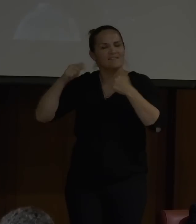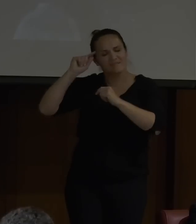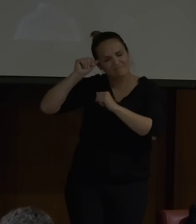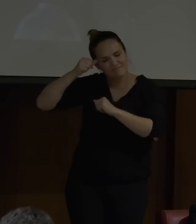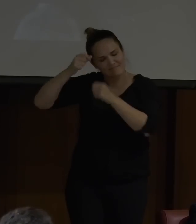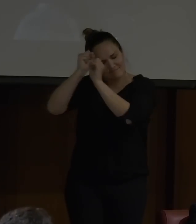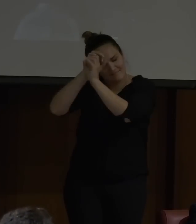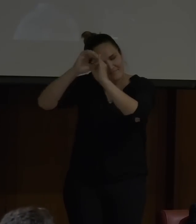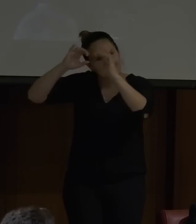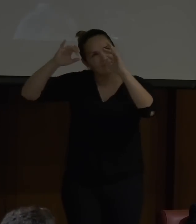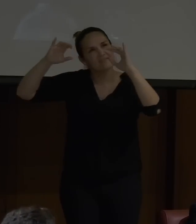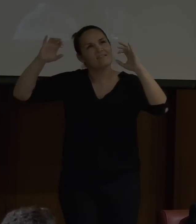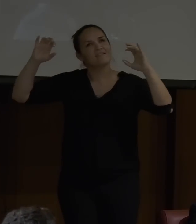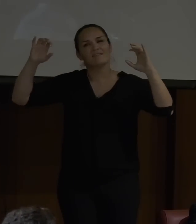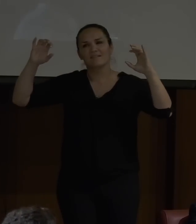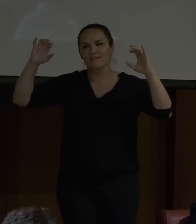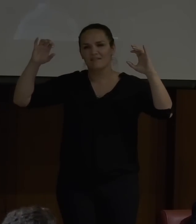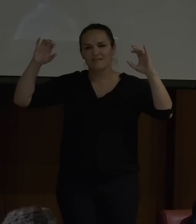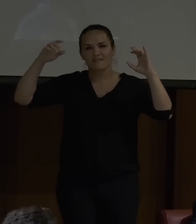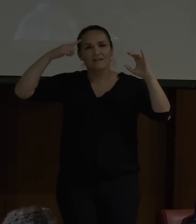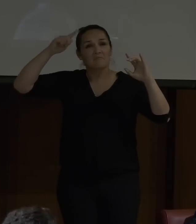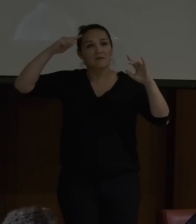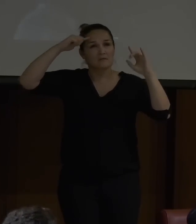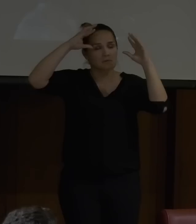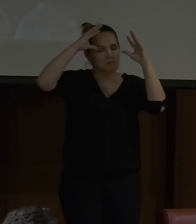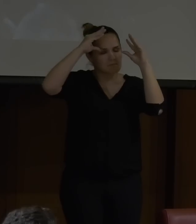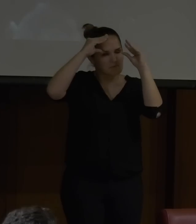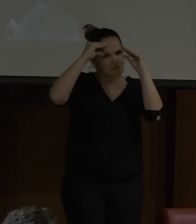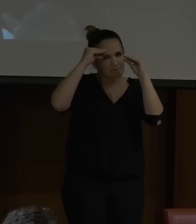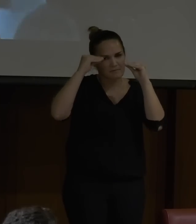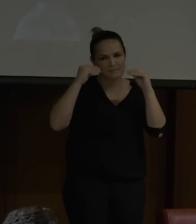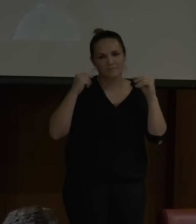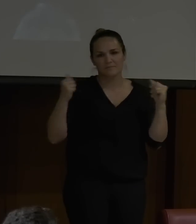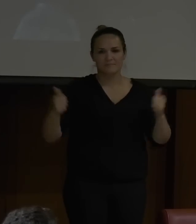memoria como planta envejecida.